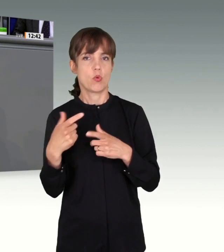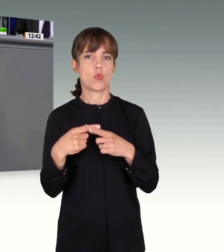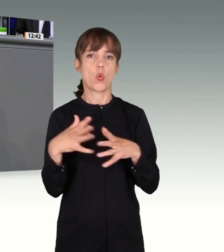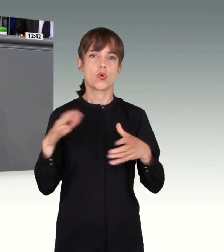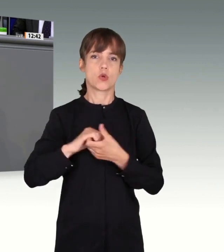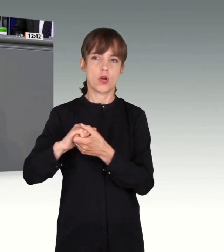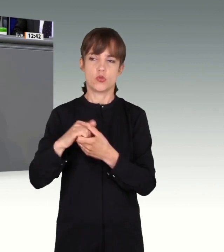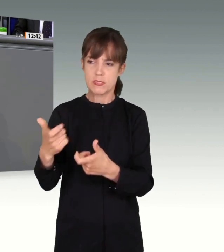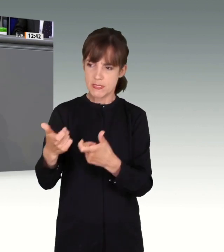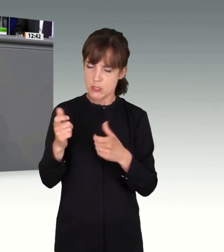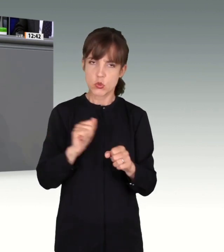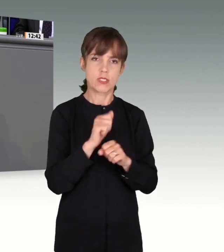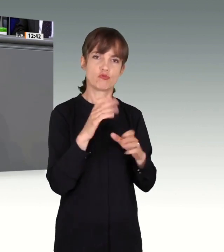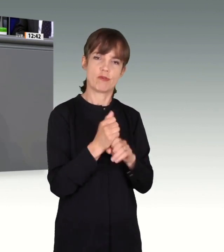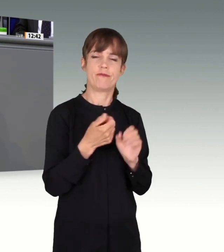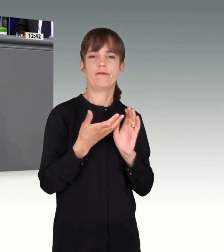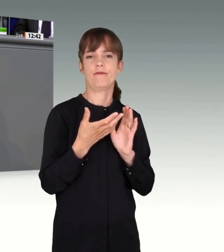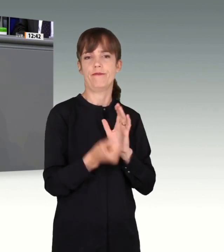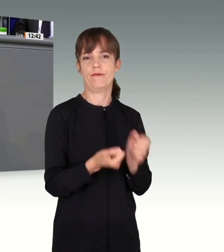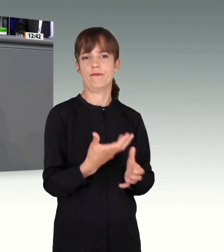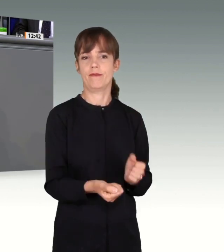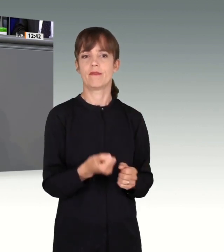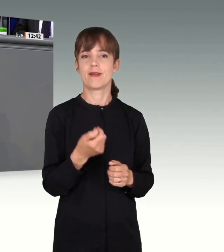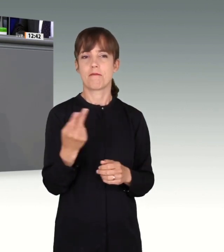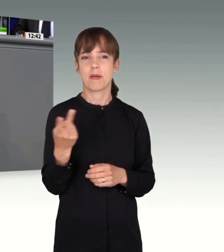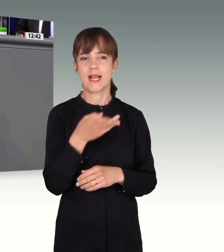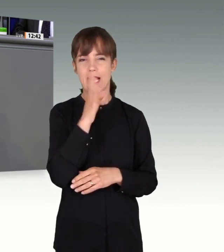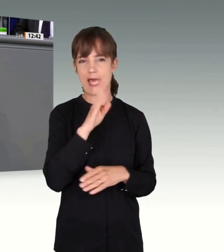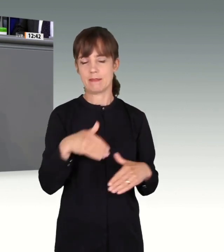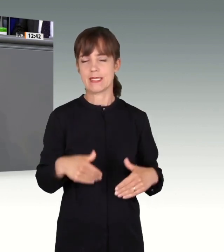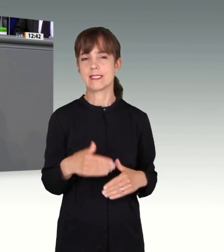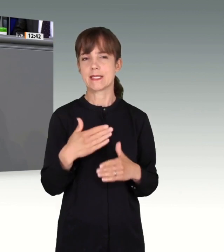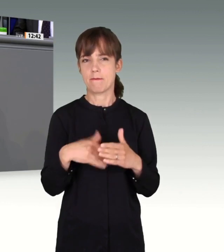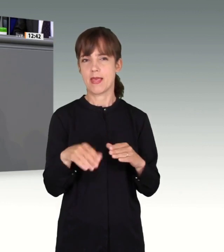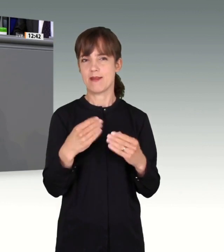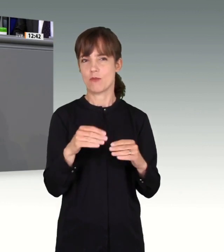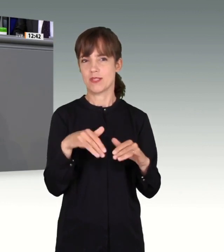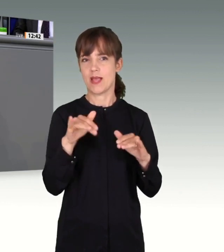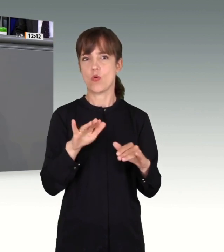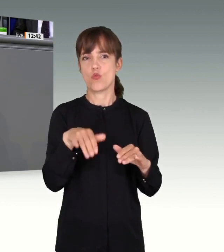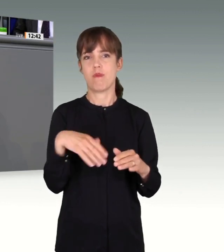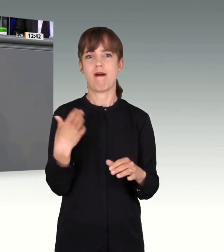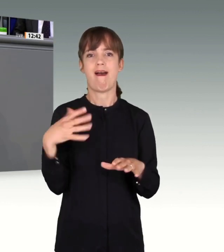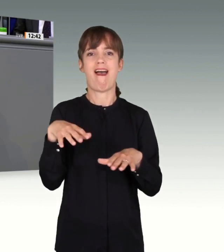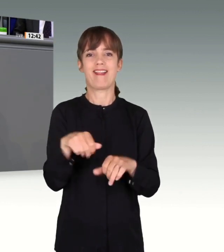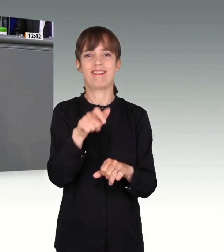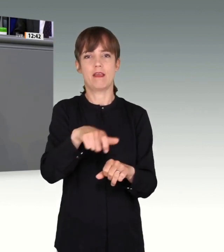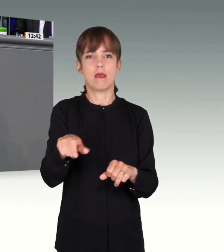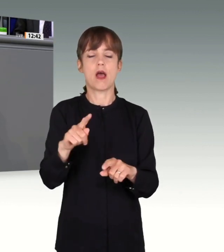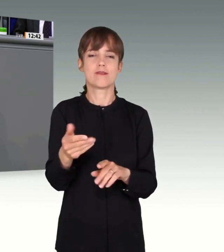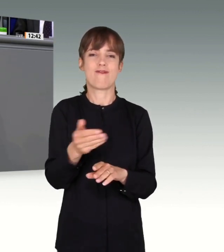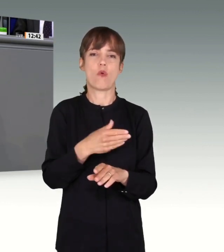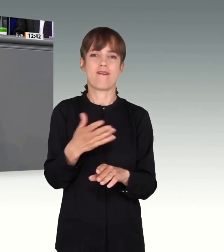aufklären, dass bei den Geheimdiensten viel mehr Informationen über den Attentäter vorlagen, als diese zuerst zugegeben haben.